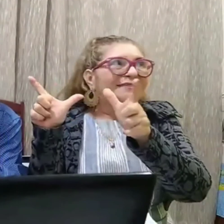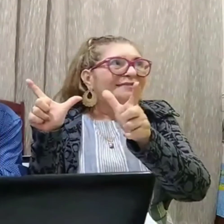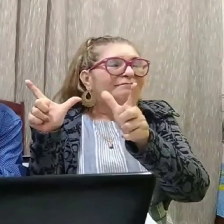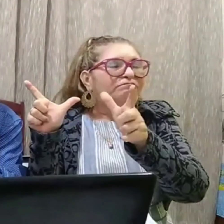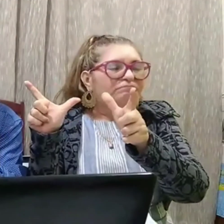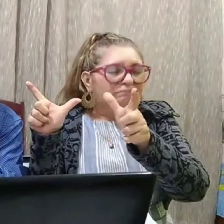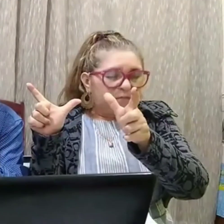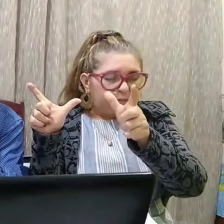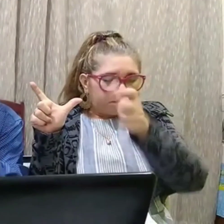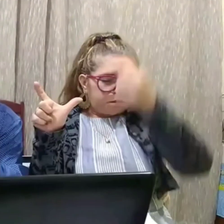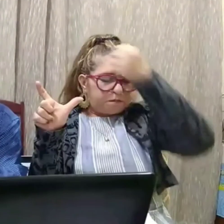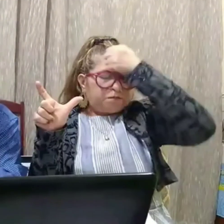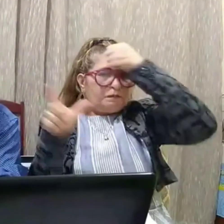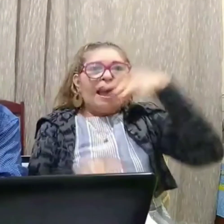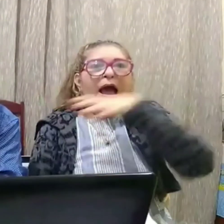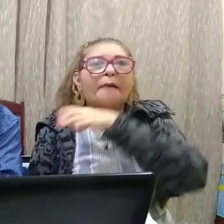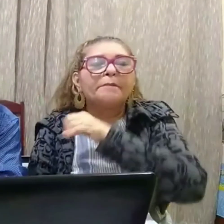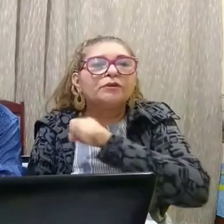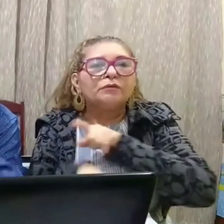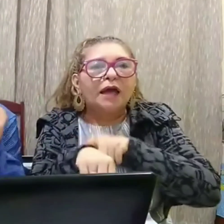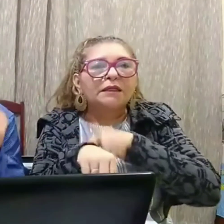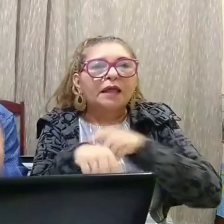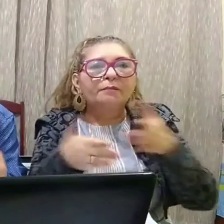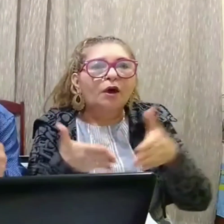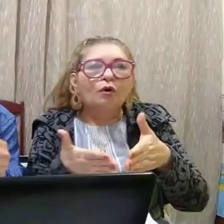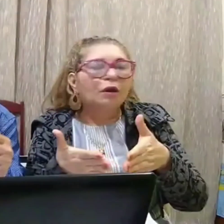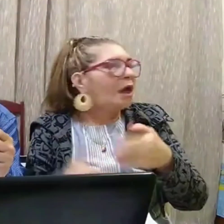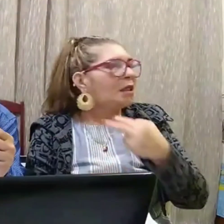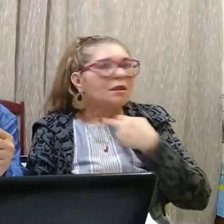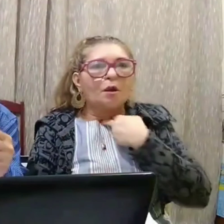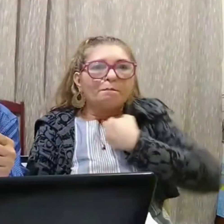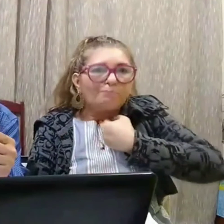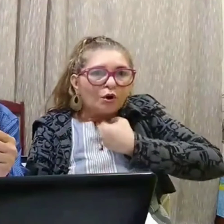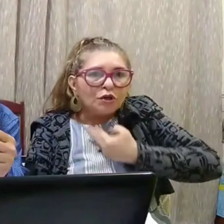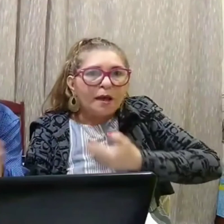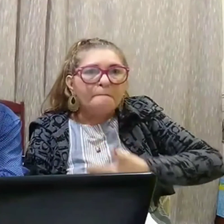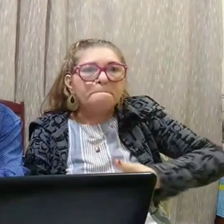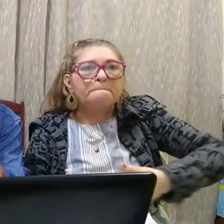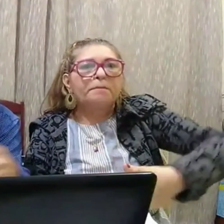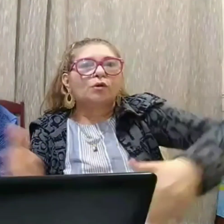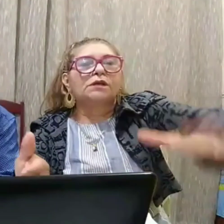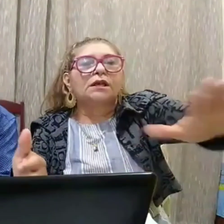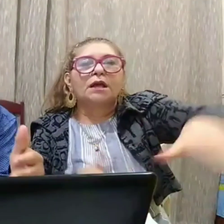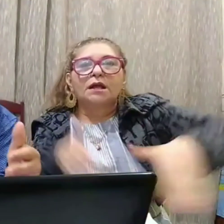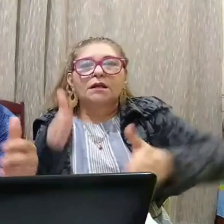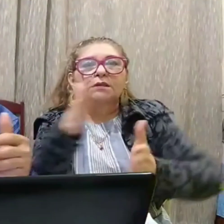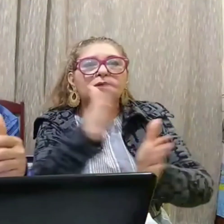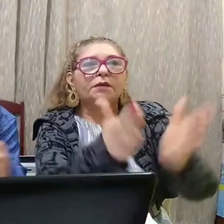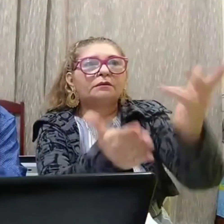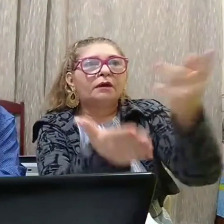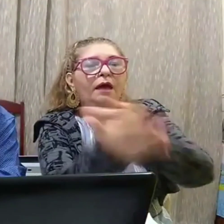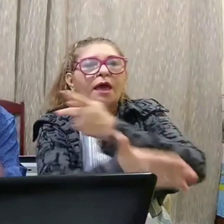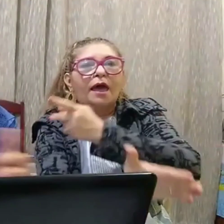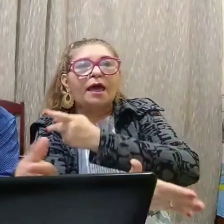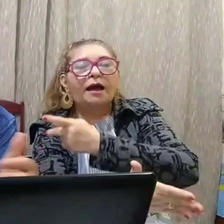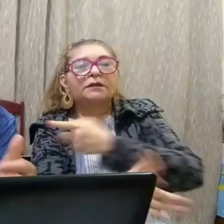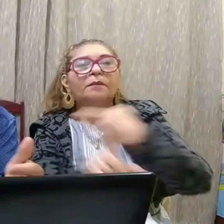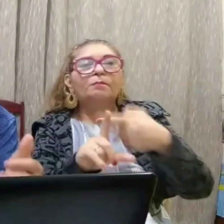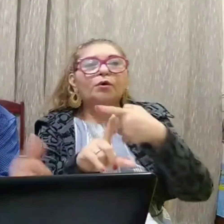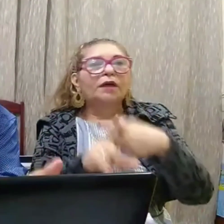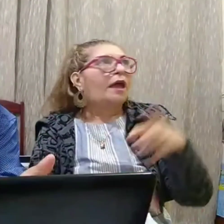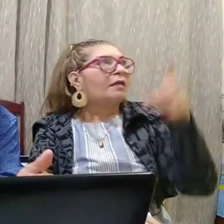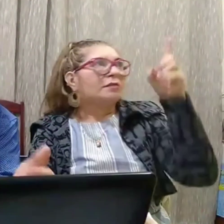arrependa agora, enquanto é tempo. Não prossiga nesta caminhada errada, porque Deus não